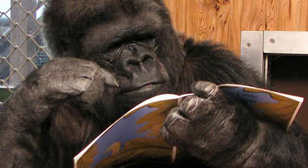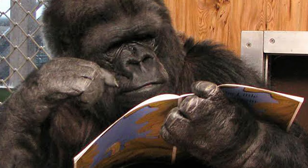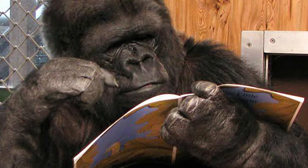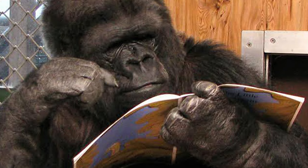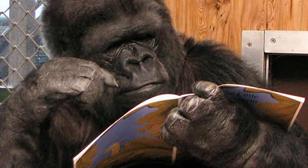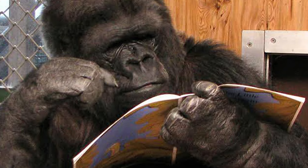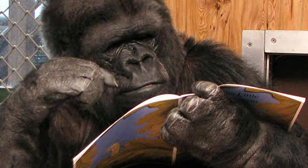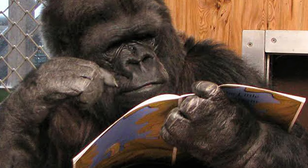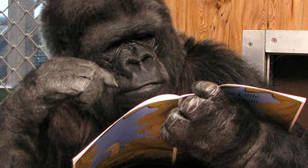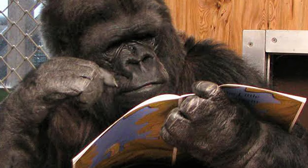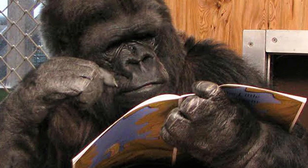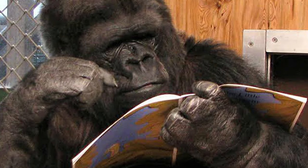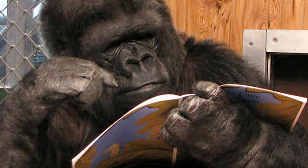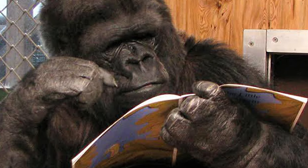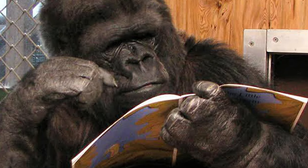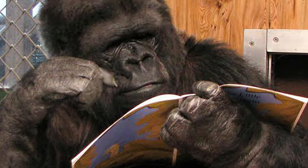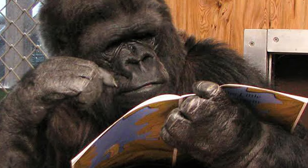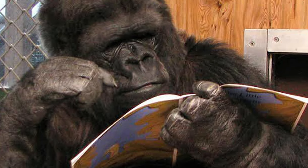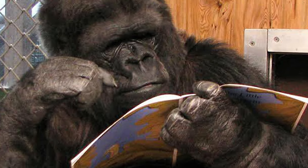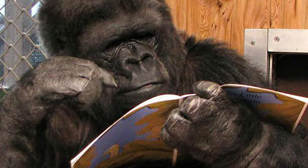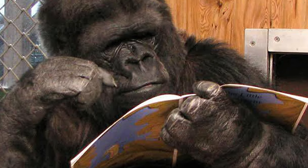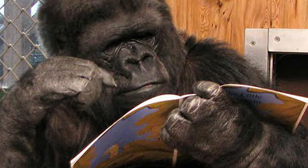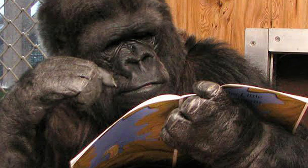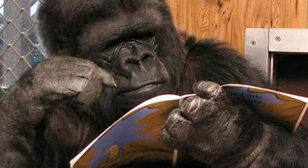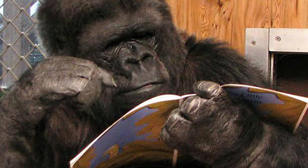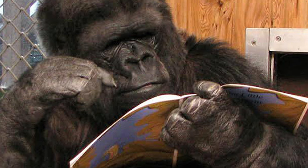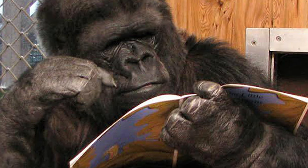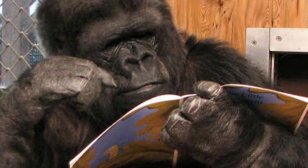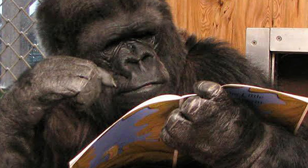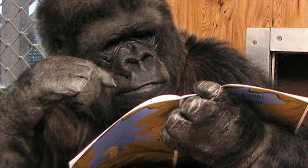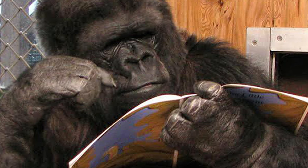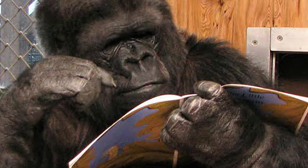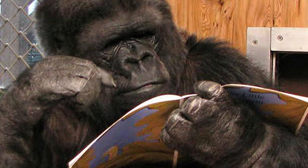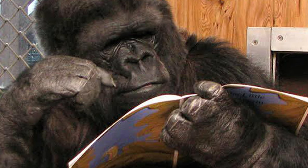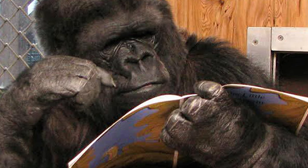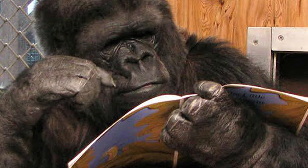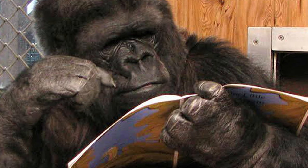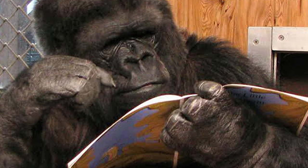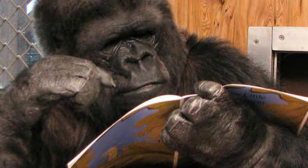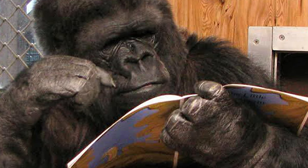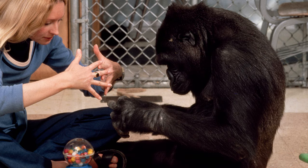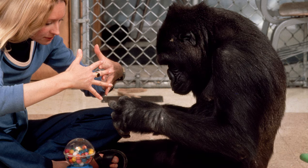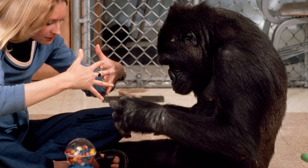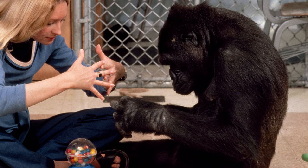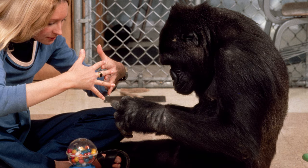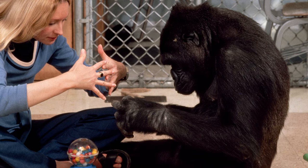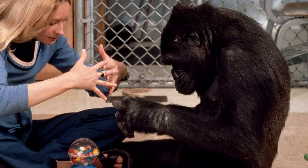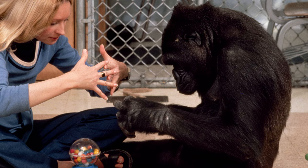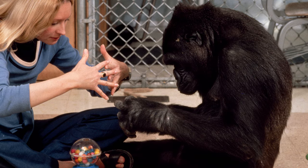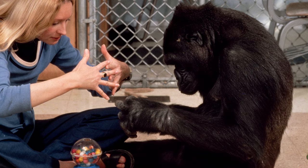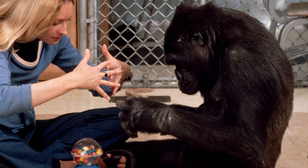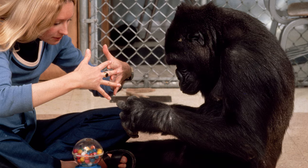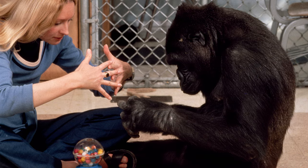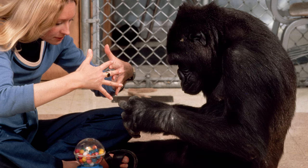calcolato il cui di Coco, che si è rivelato essere 85, solo 15 punti sotto la media degli umani. Davvero impressionante, non